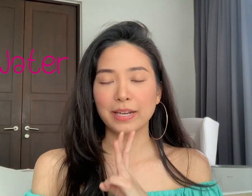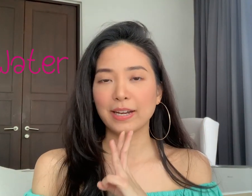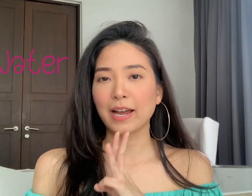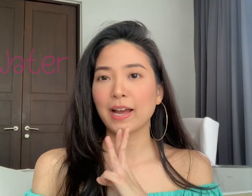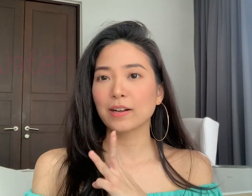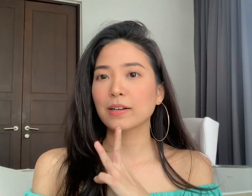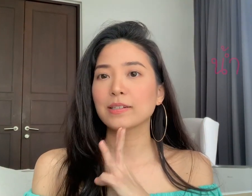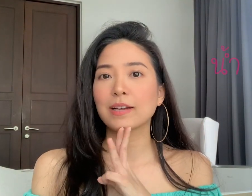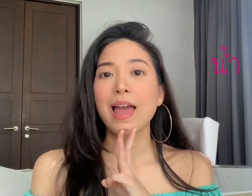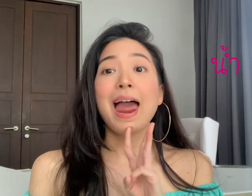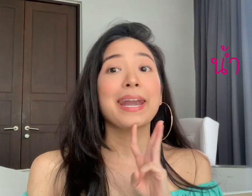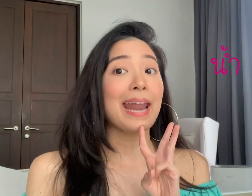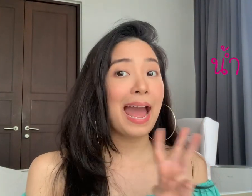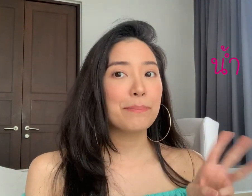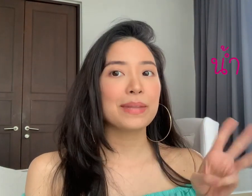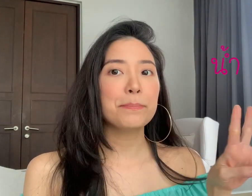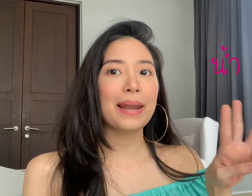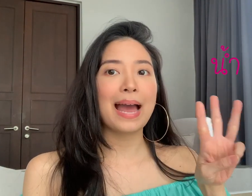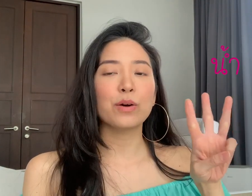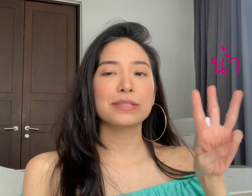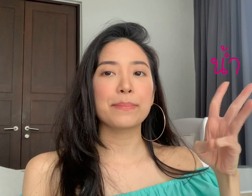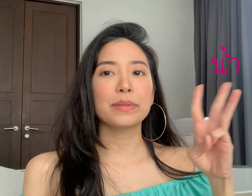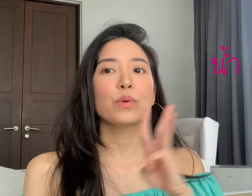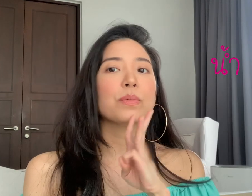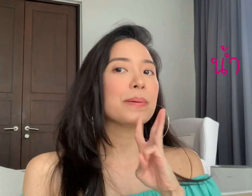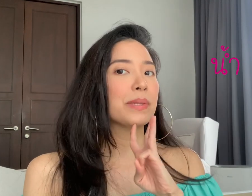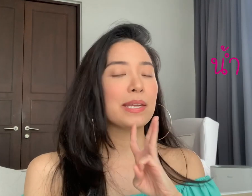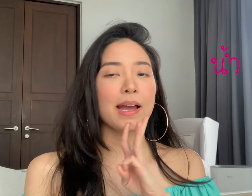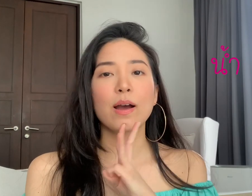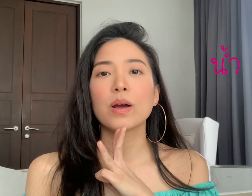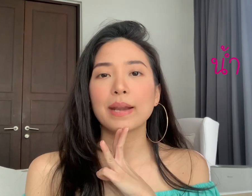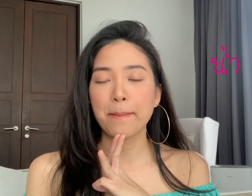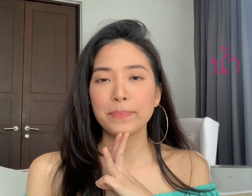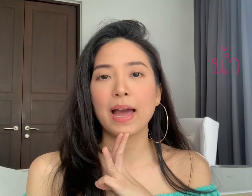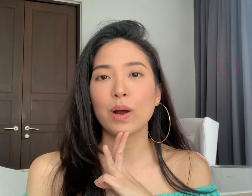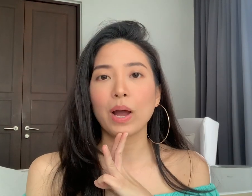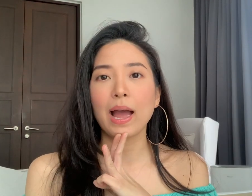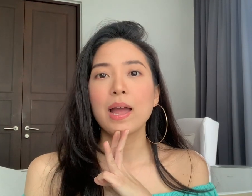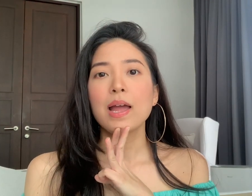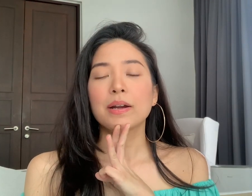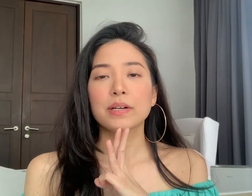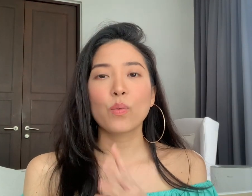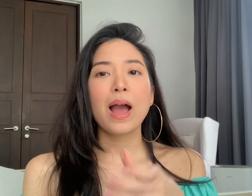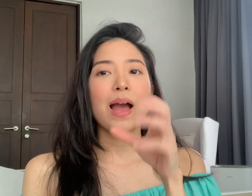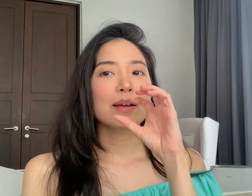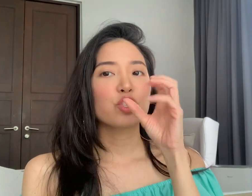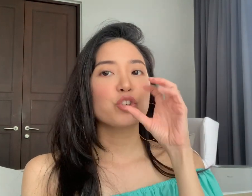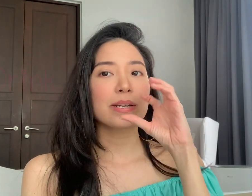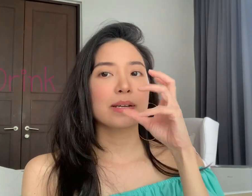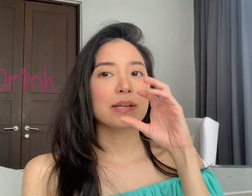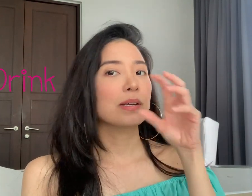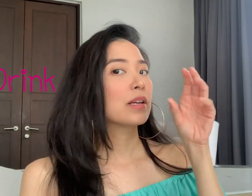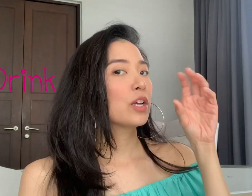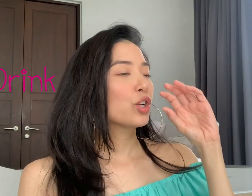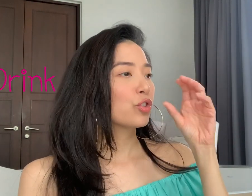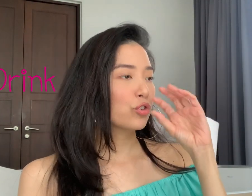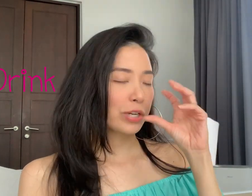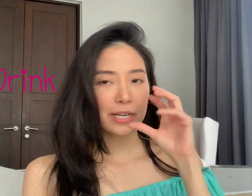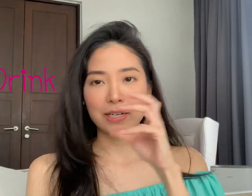็คือน้ำ น้เปล่า สามน้ว แบนี้นะคะน้ำเปล่าค่ะ หรอว่า Drinkink